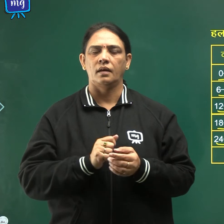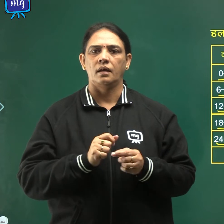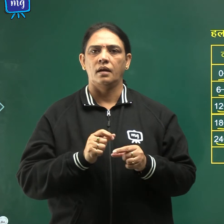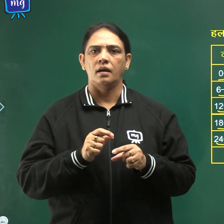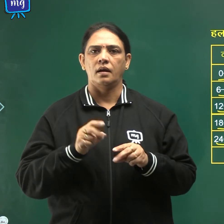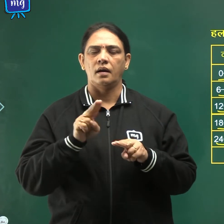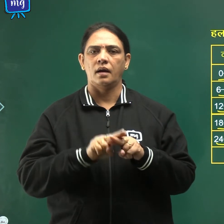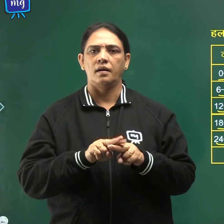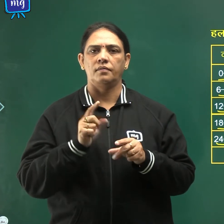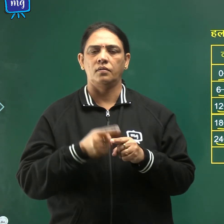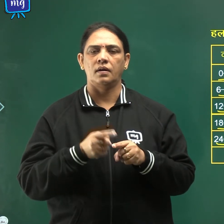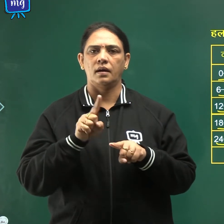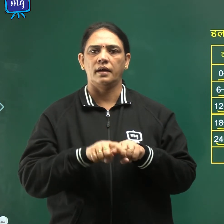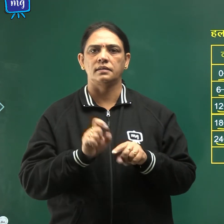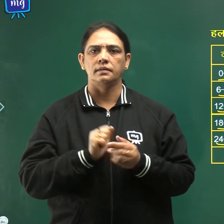x